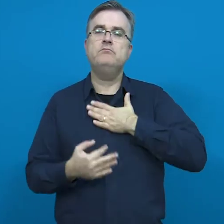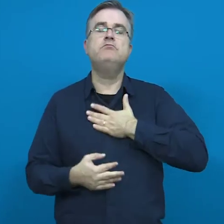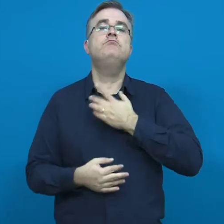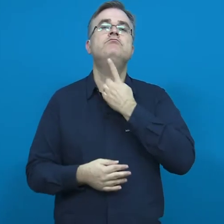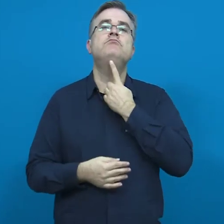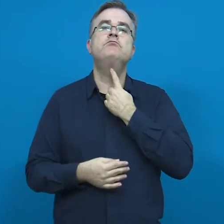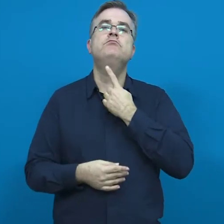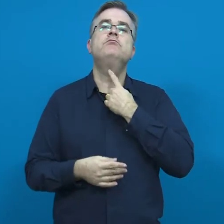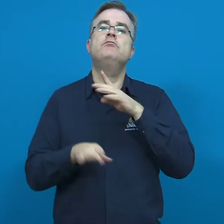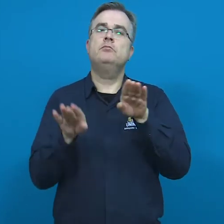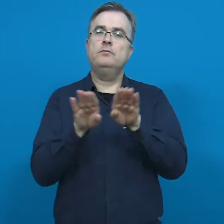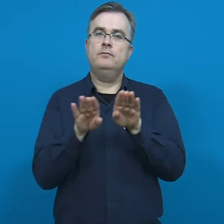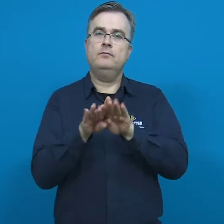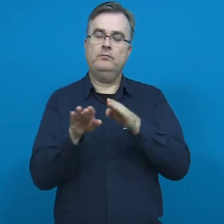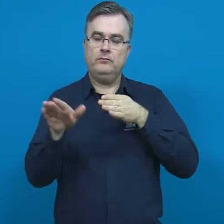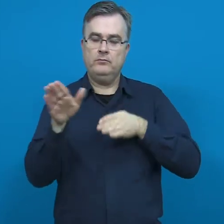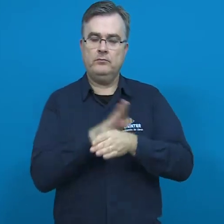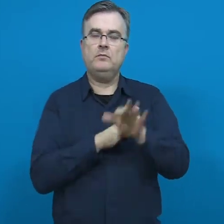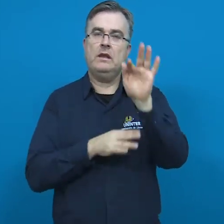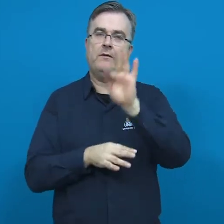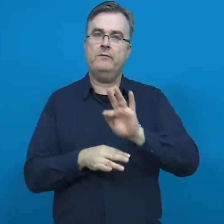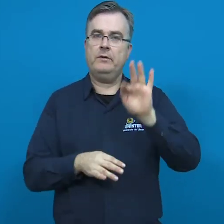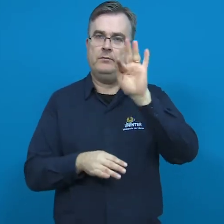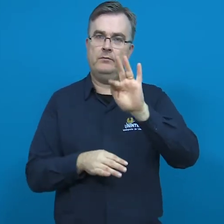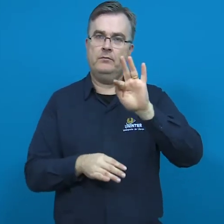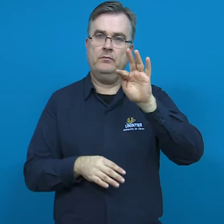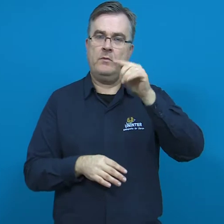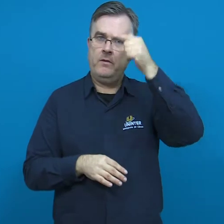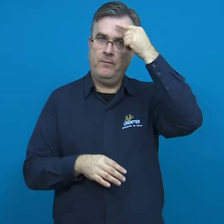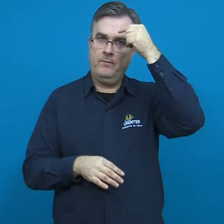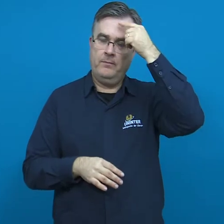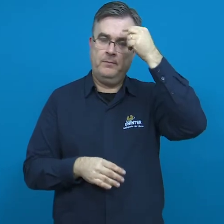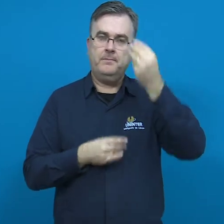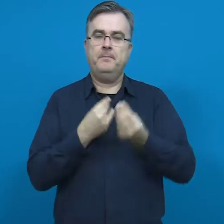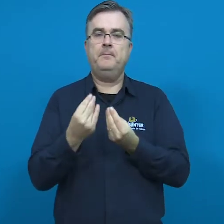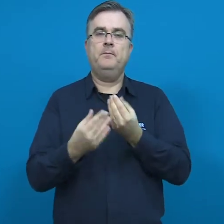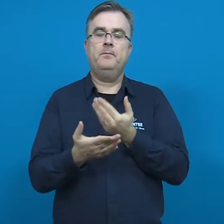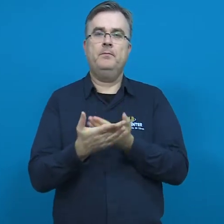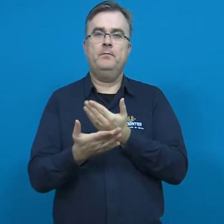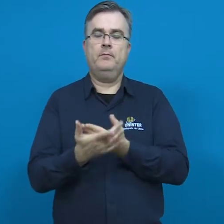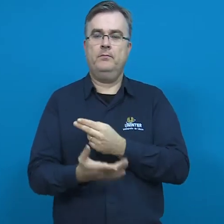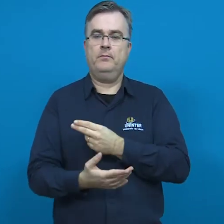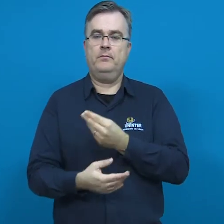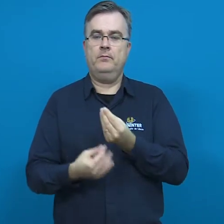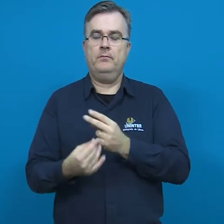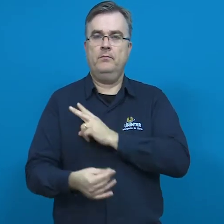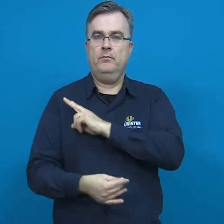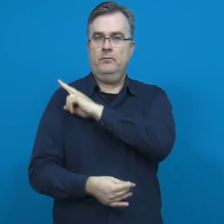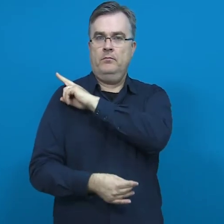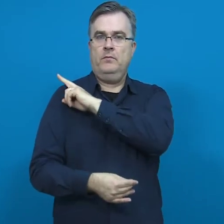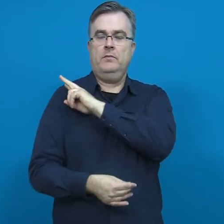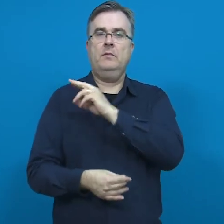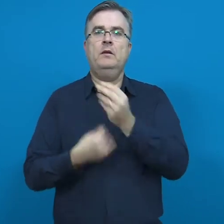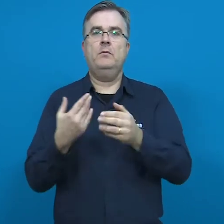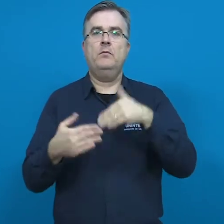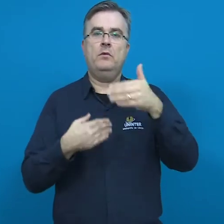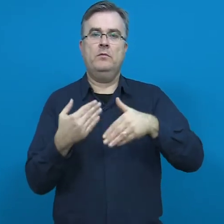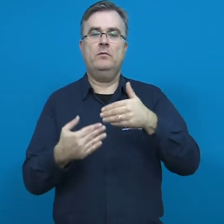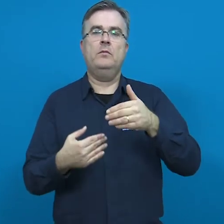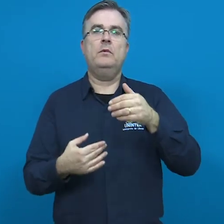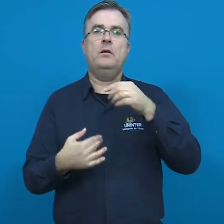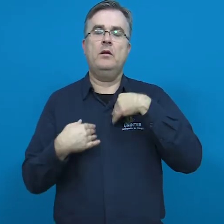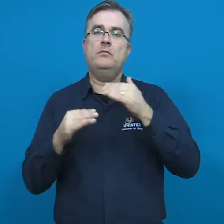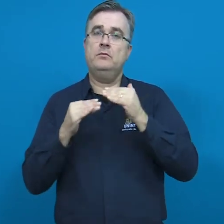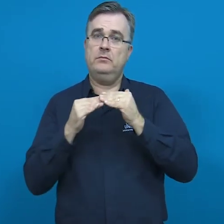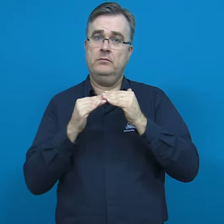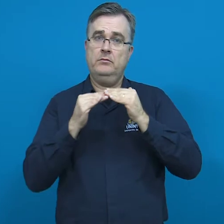família e a minha vontade também de entrar numa faculdade. E no ensino médio, na Federal, eu